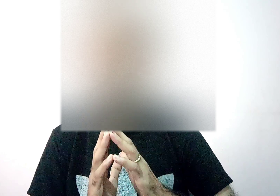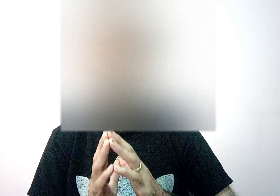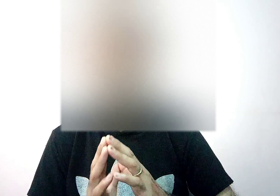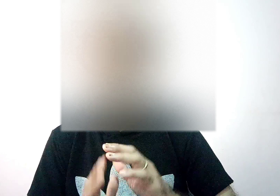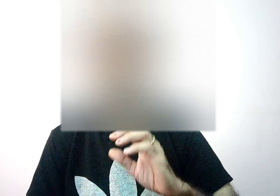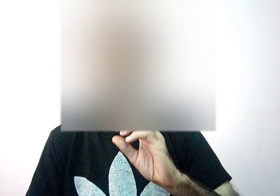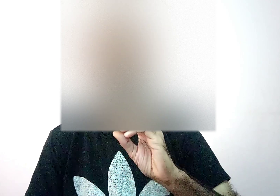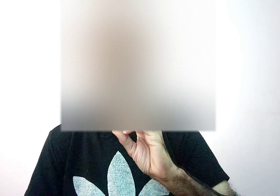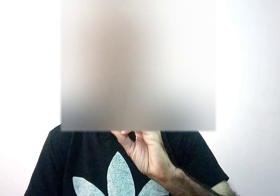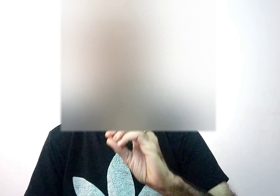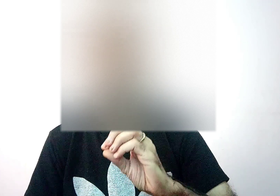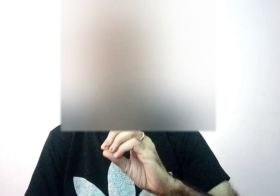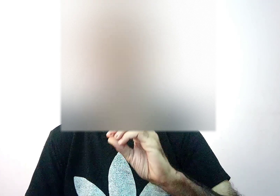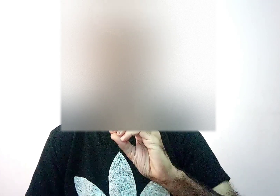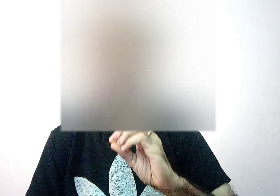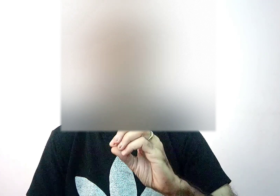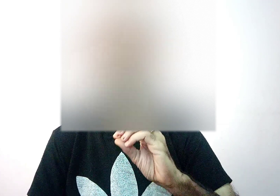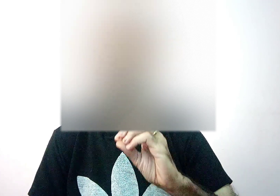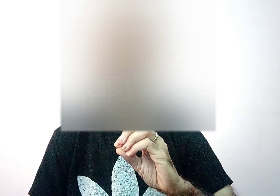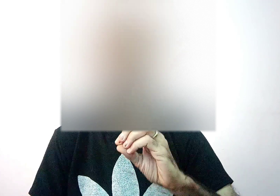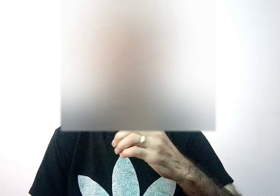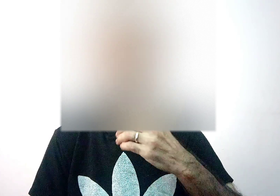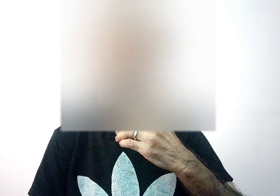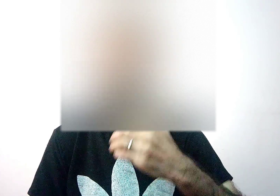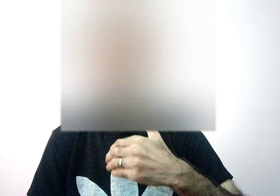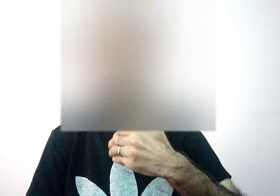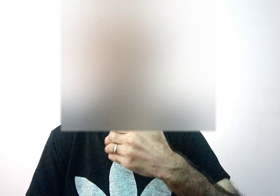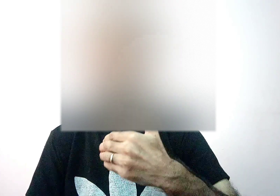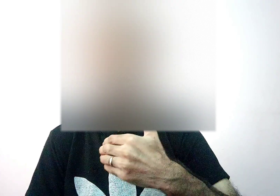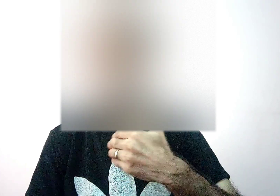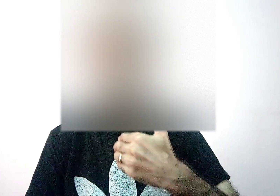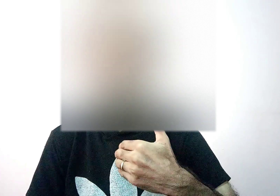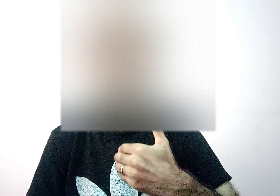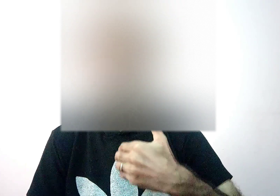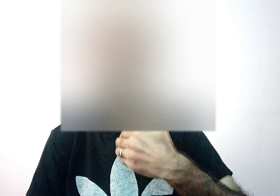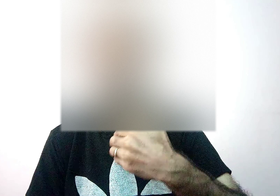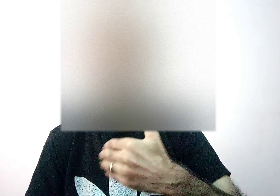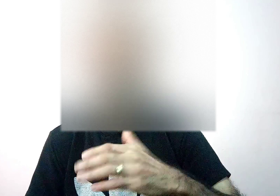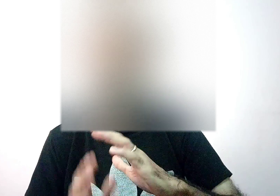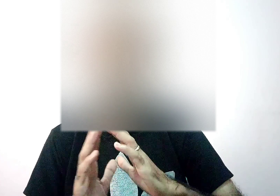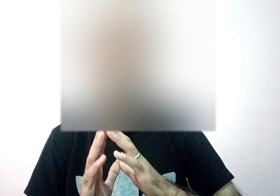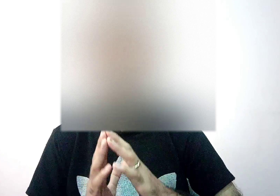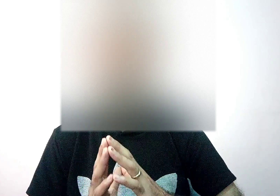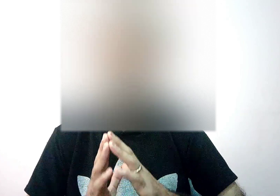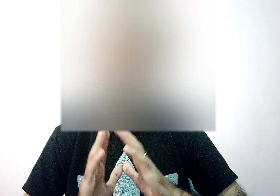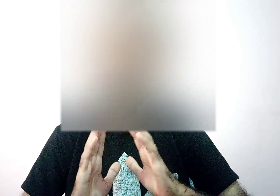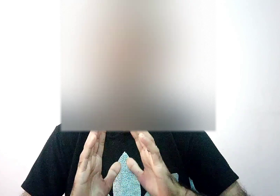وأكدت إنها ستعمل على دعم الموقف، موقف التفاوض السوداني للوصول إلى اتفاق